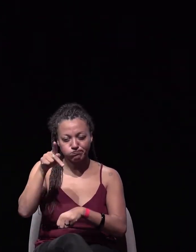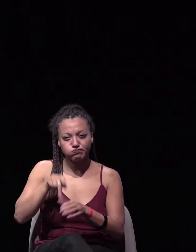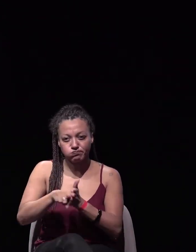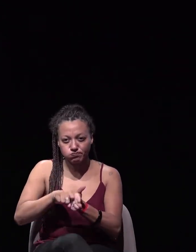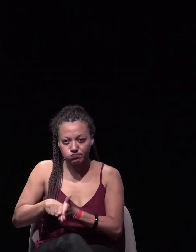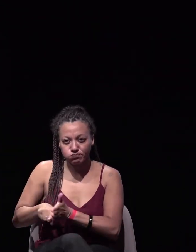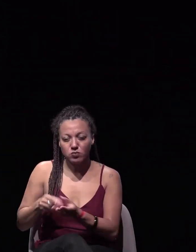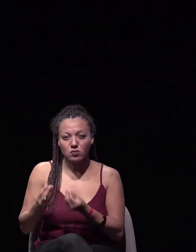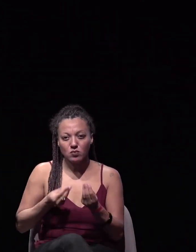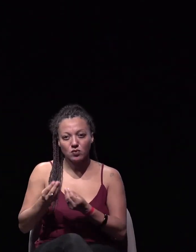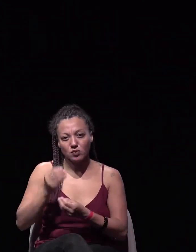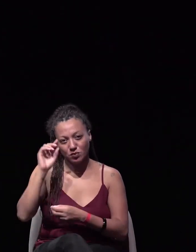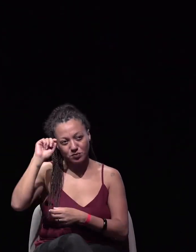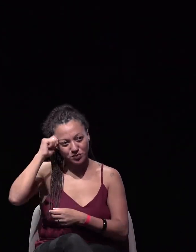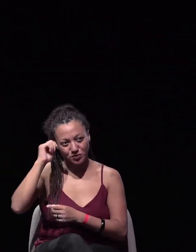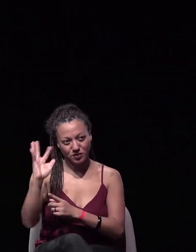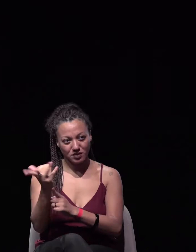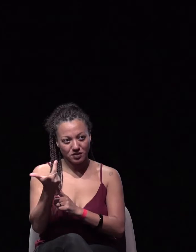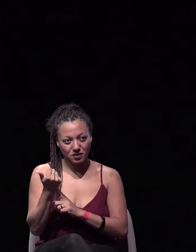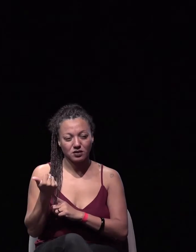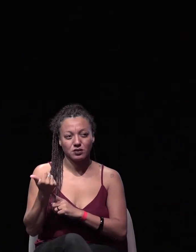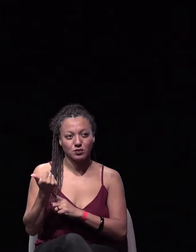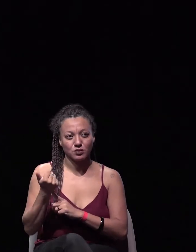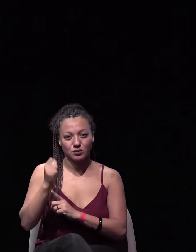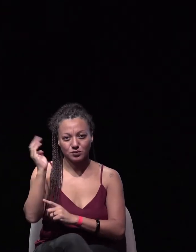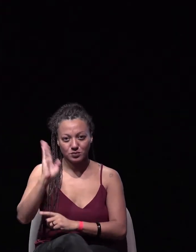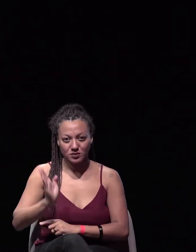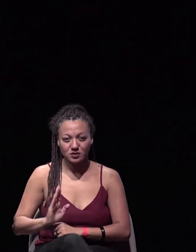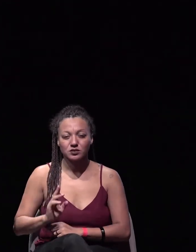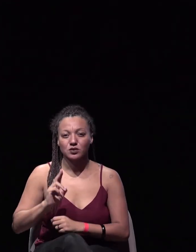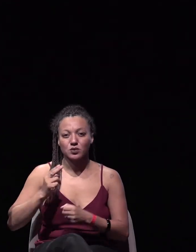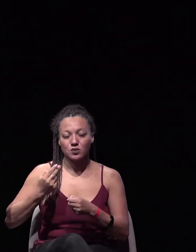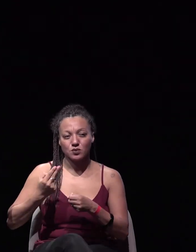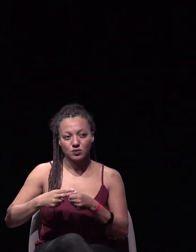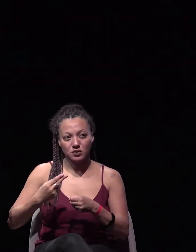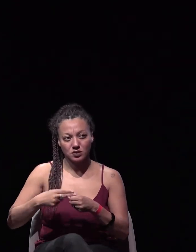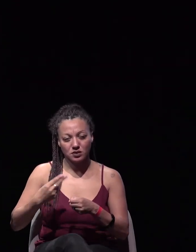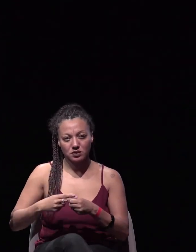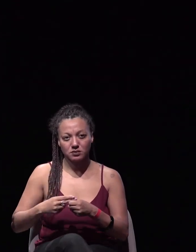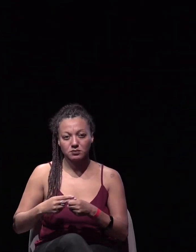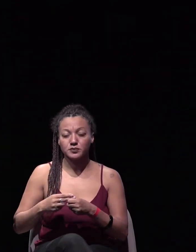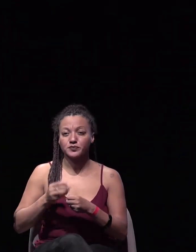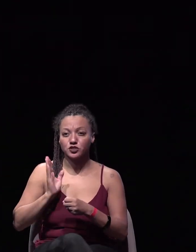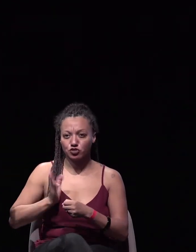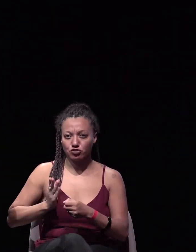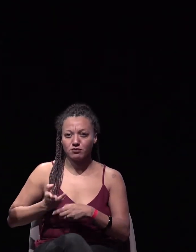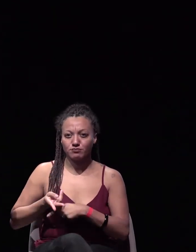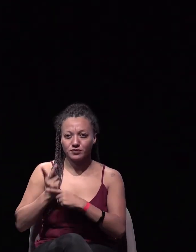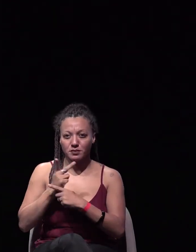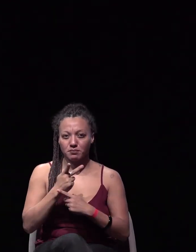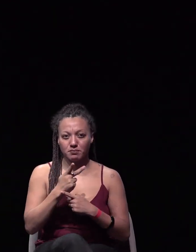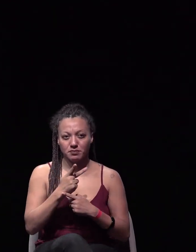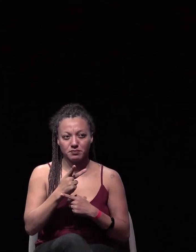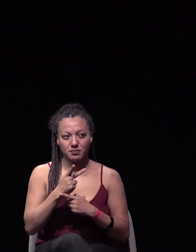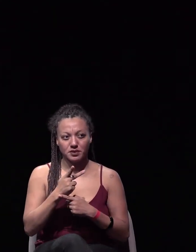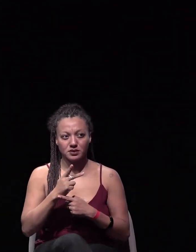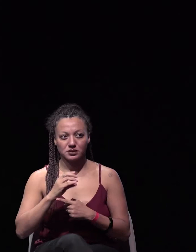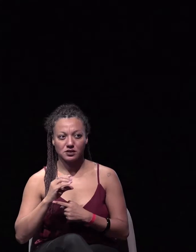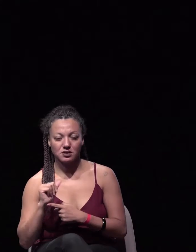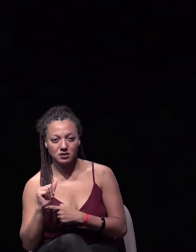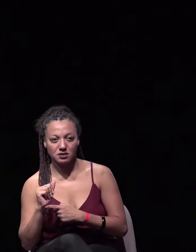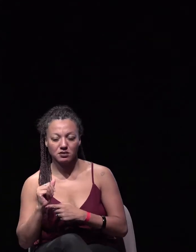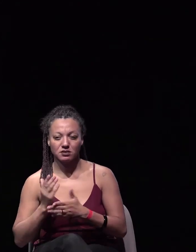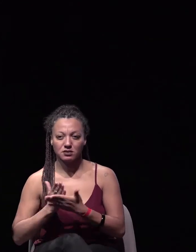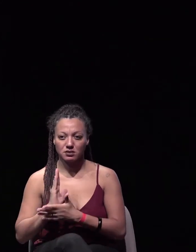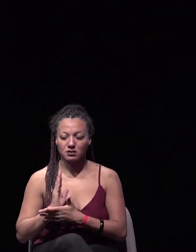do negro na pintura brasileira na Unicamp. Foi contemplada pela Associação Paulista de Críticos de Artes, a PCA, como Fulbright Fellow